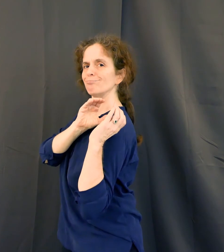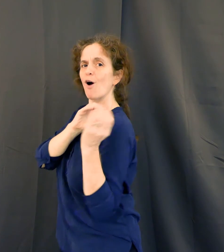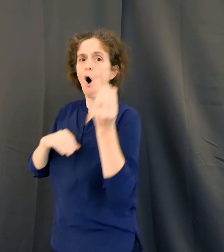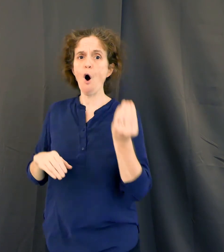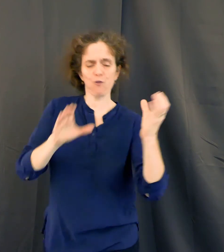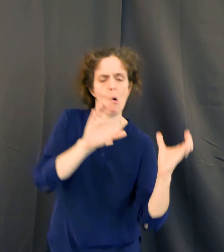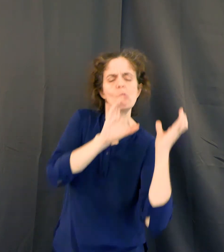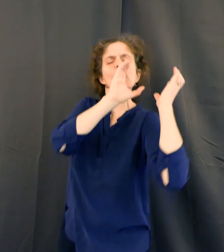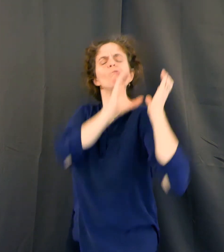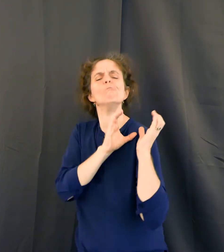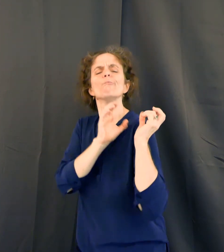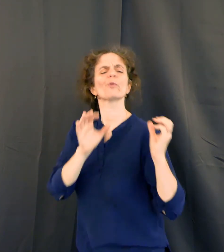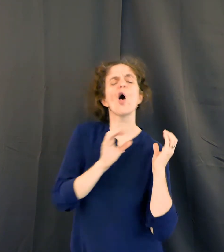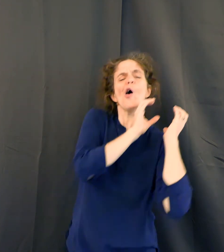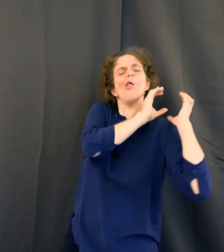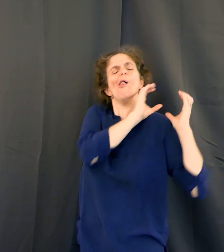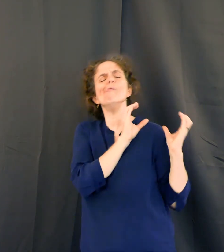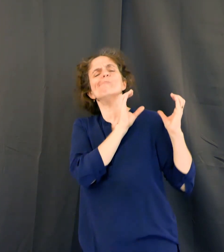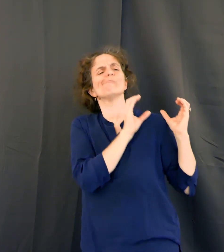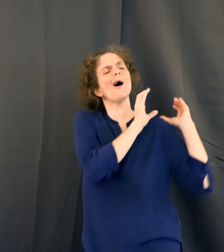et le portent sur leur épaule.